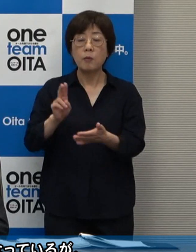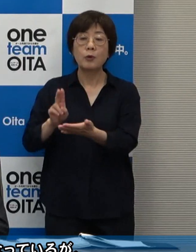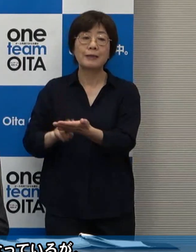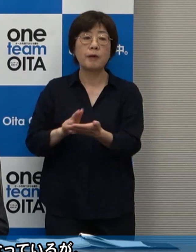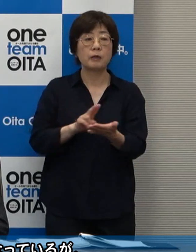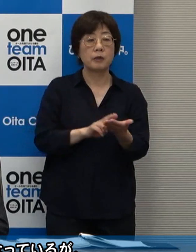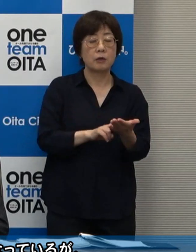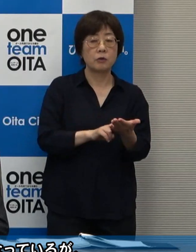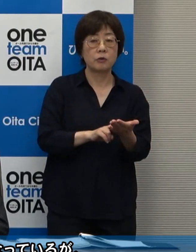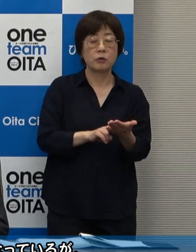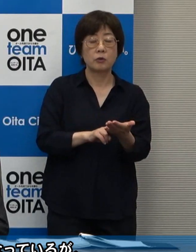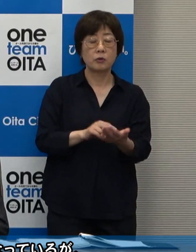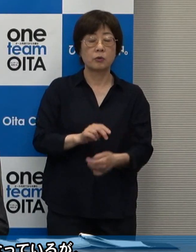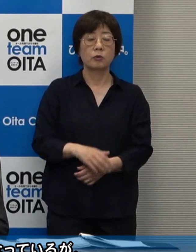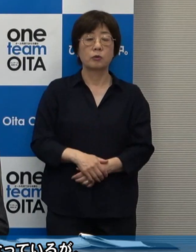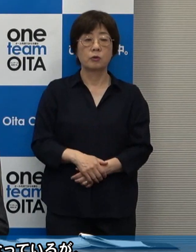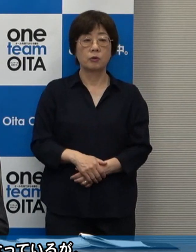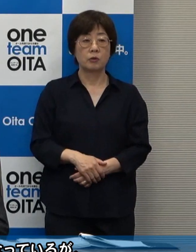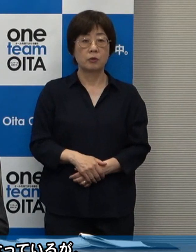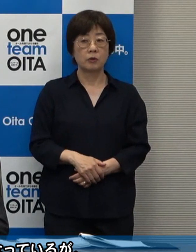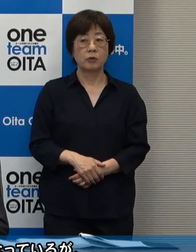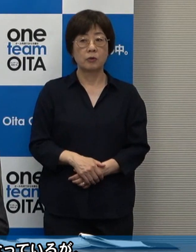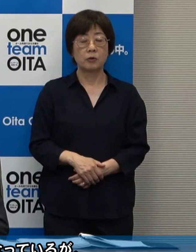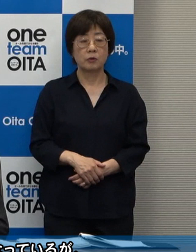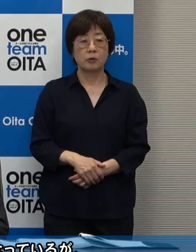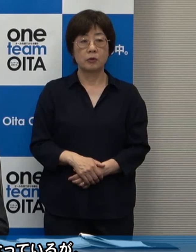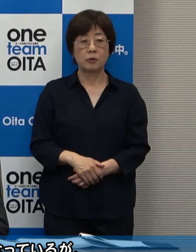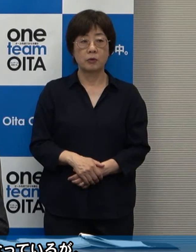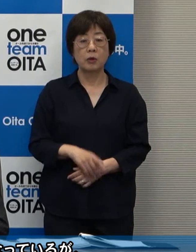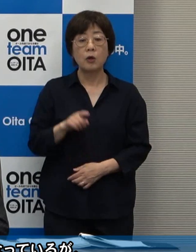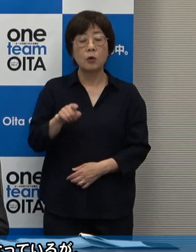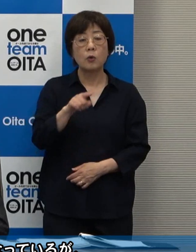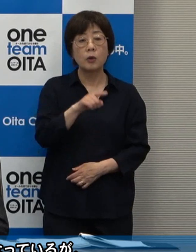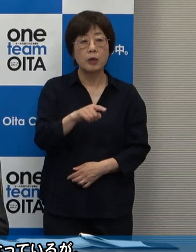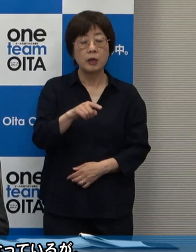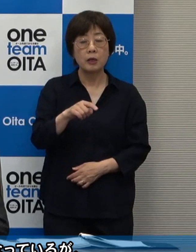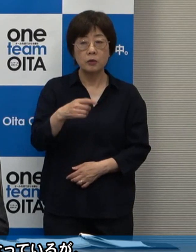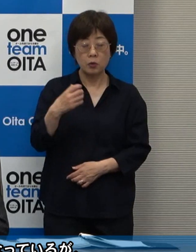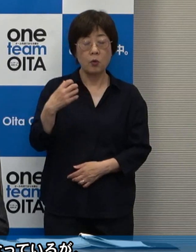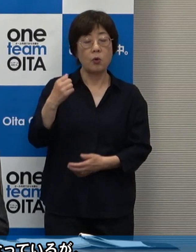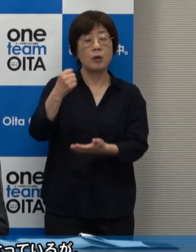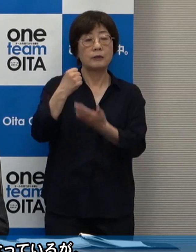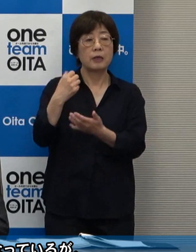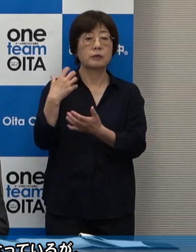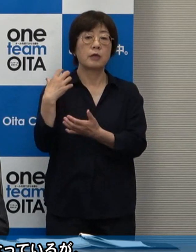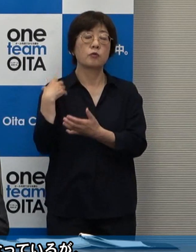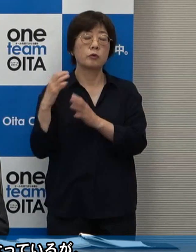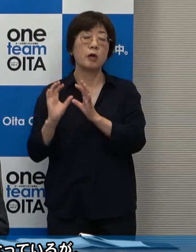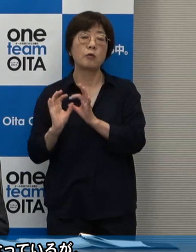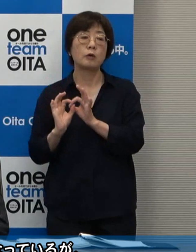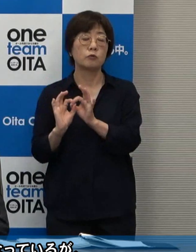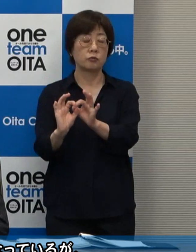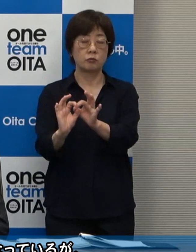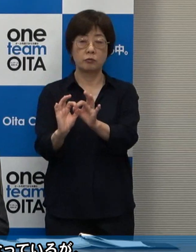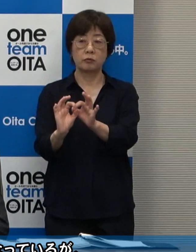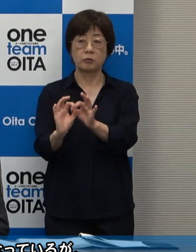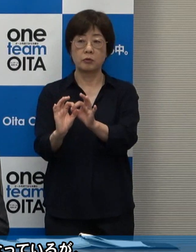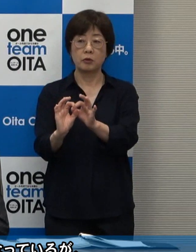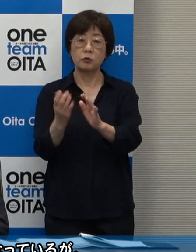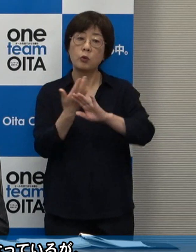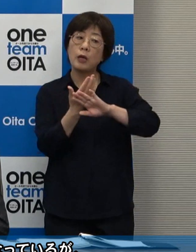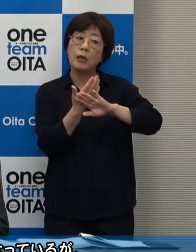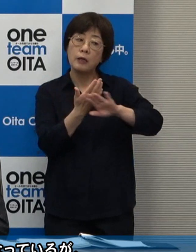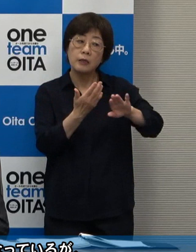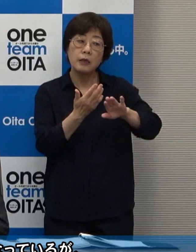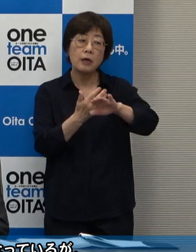の、まあ、債務負担は続くわけで、そういうものではない